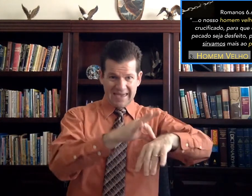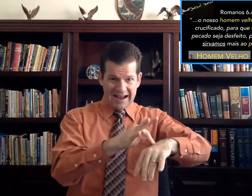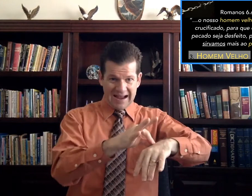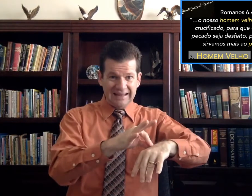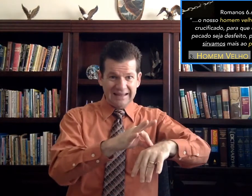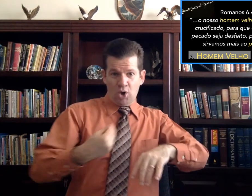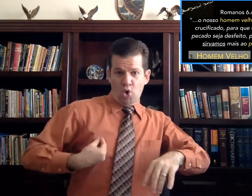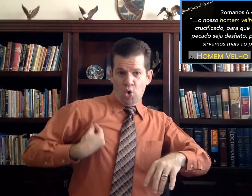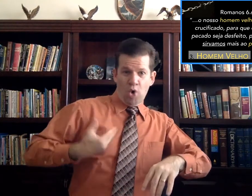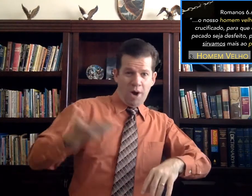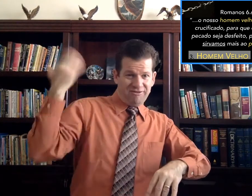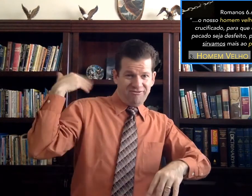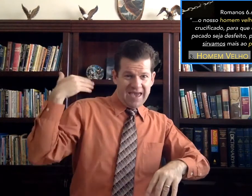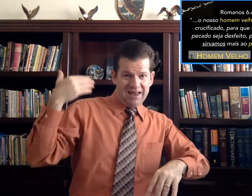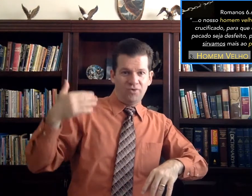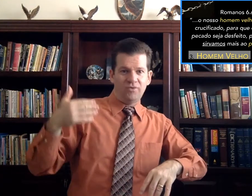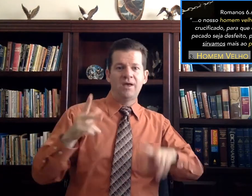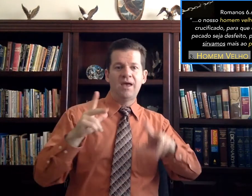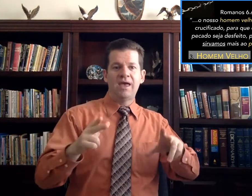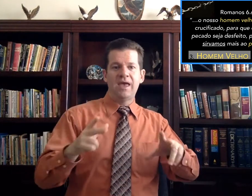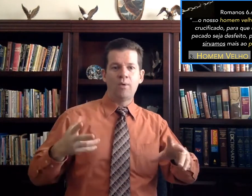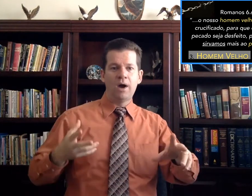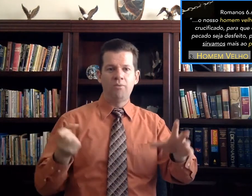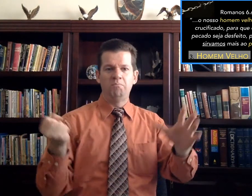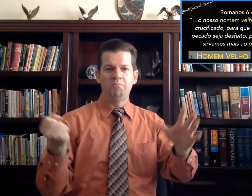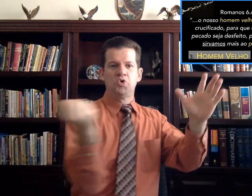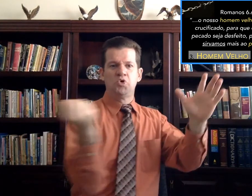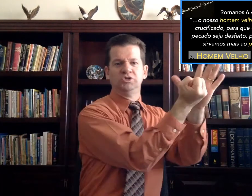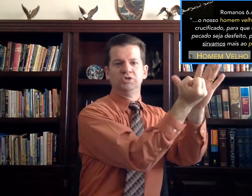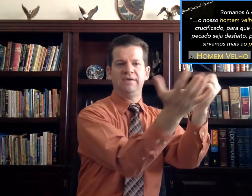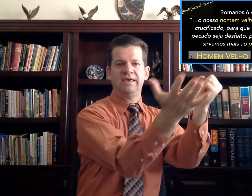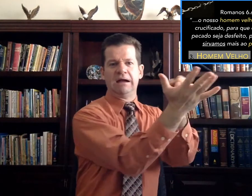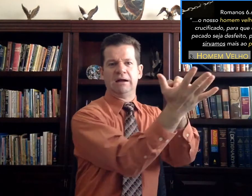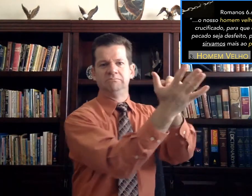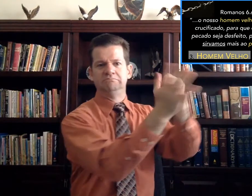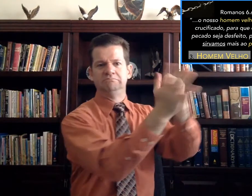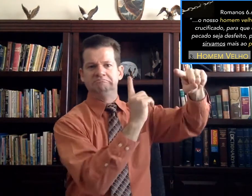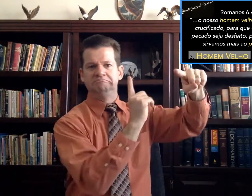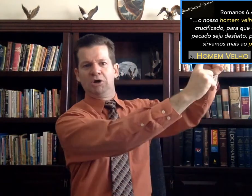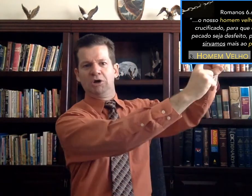carne, o homem velho, é igual crucificar na cruz.